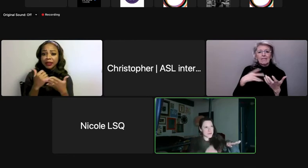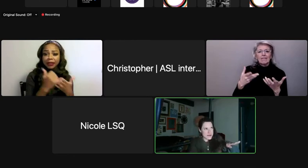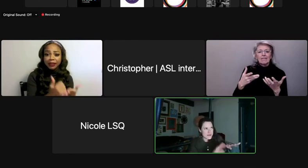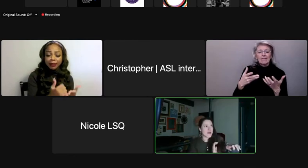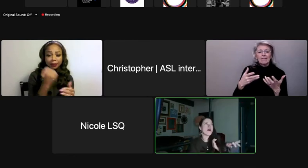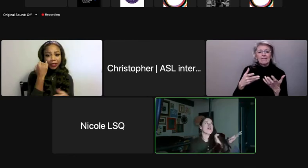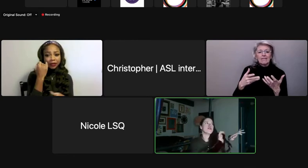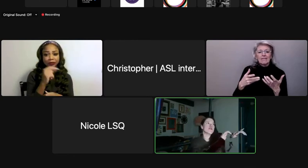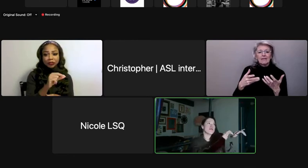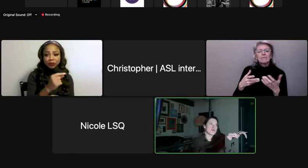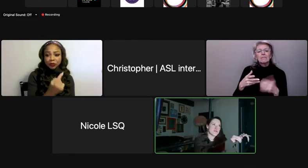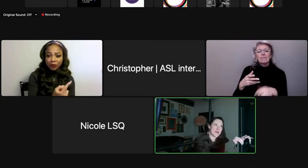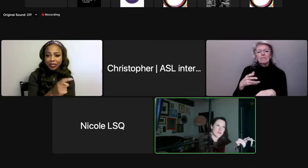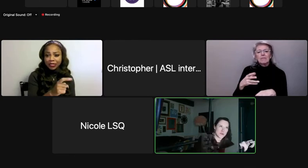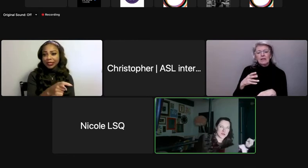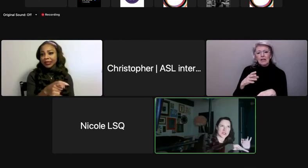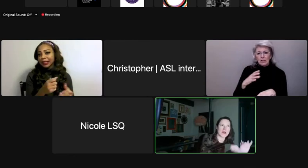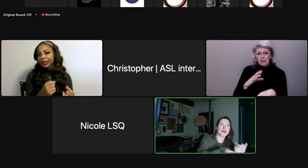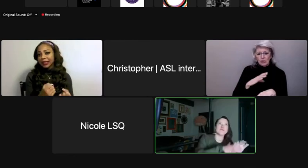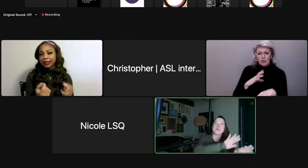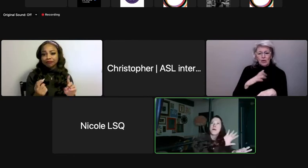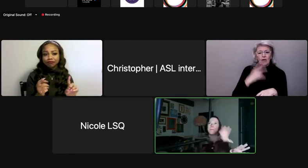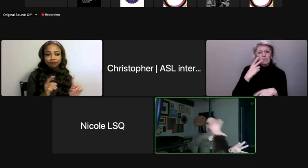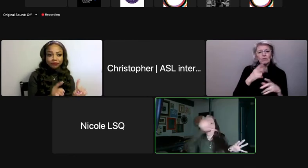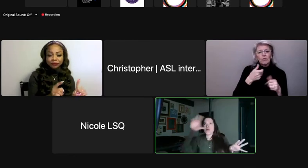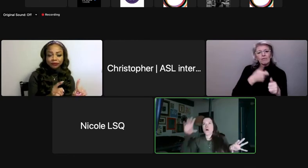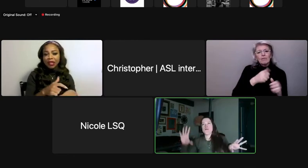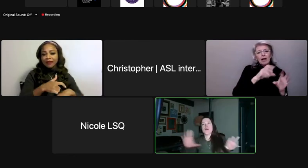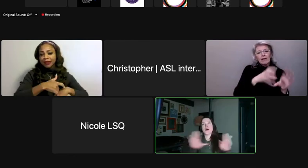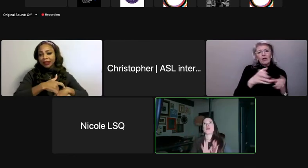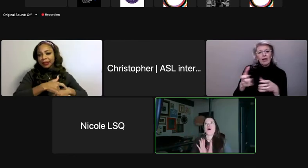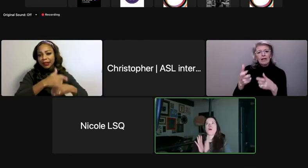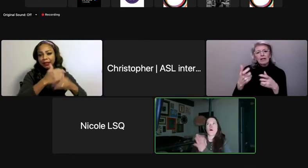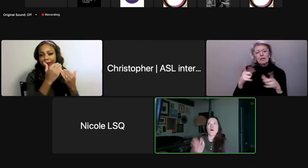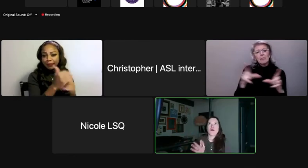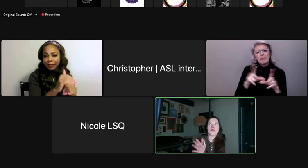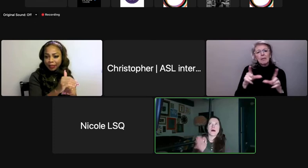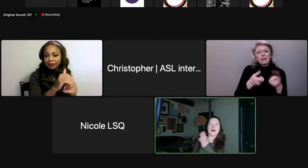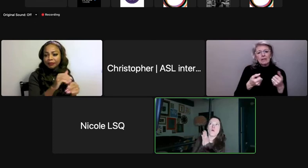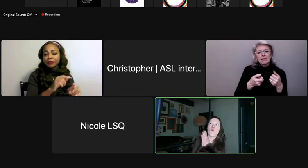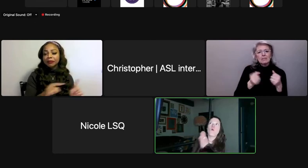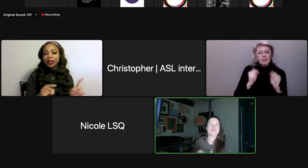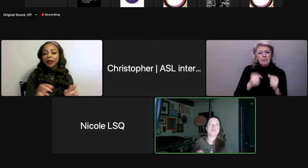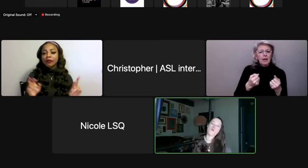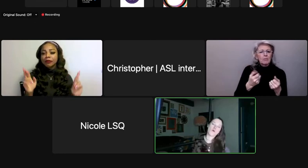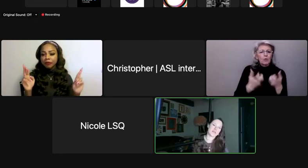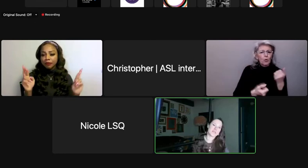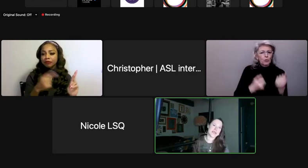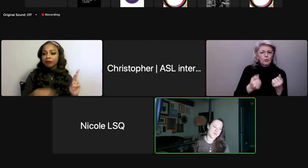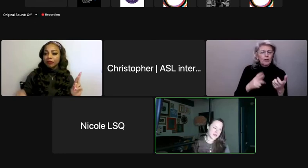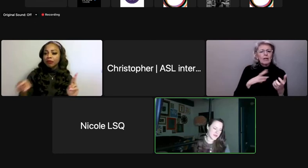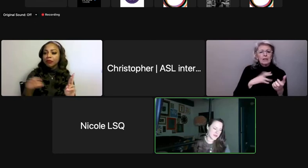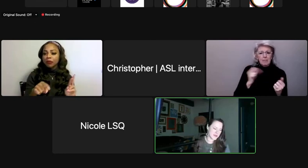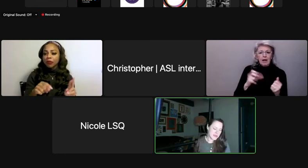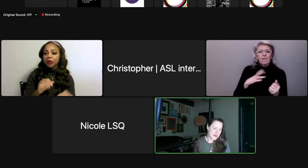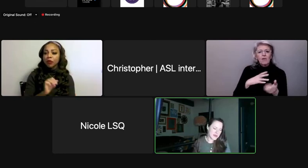il y a certaines catégories qui permettent de recevoir de l'aide